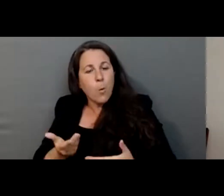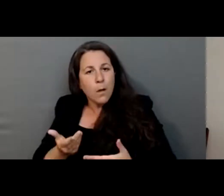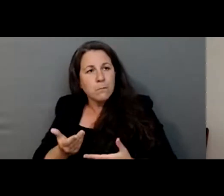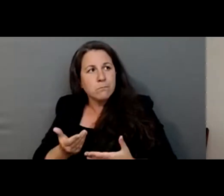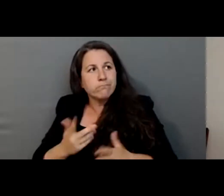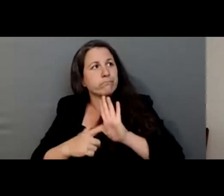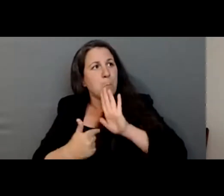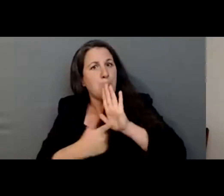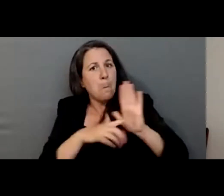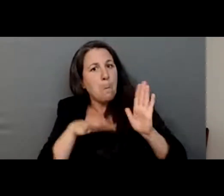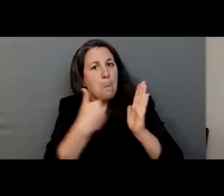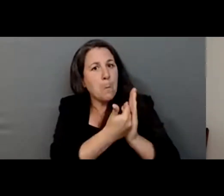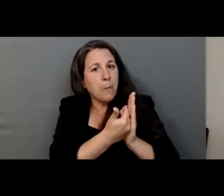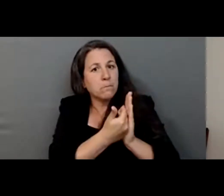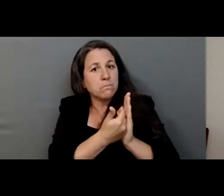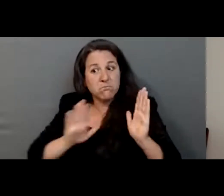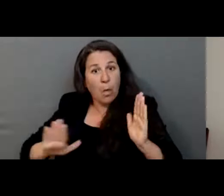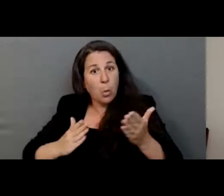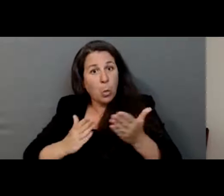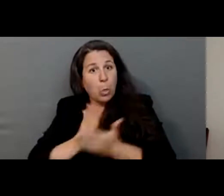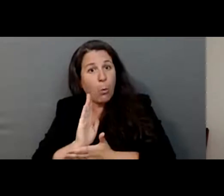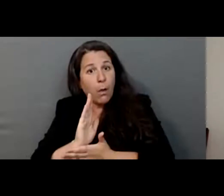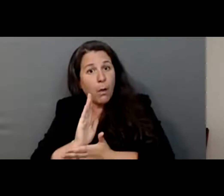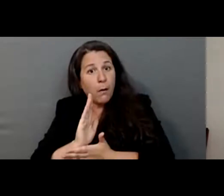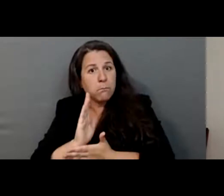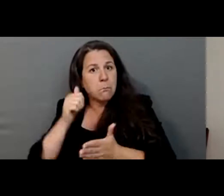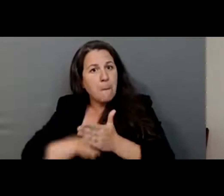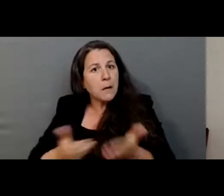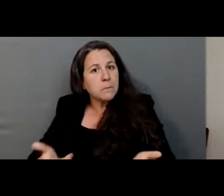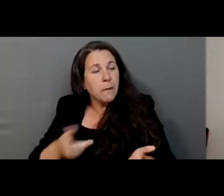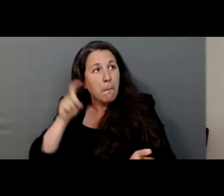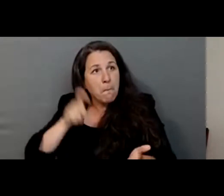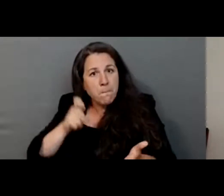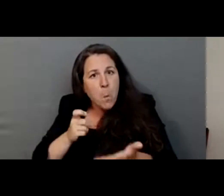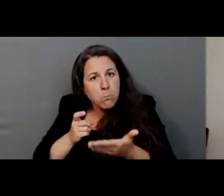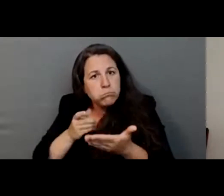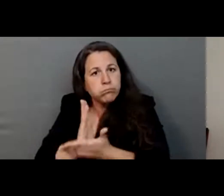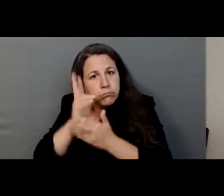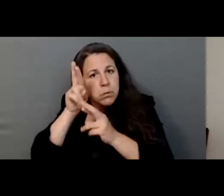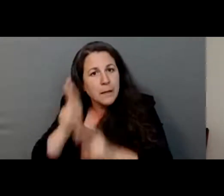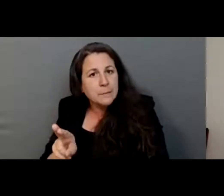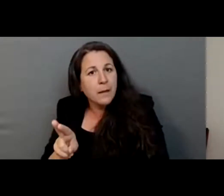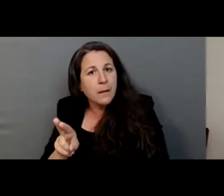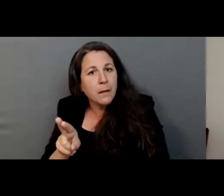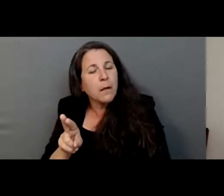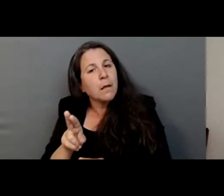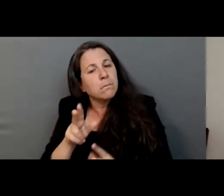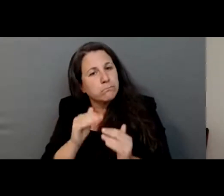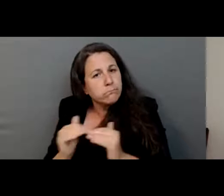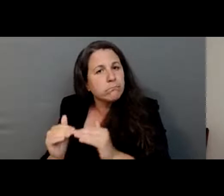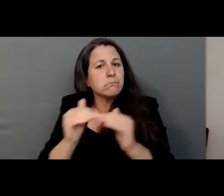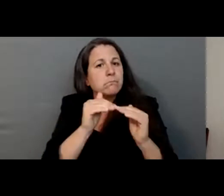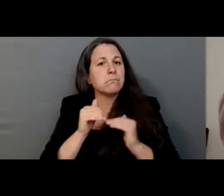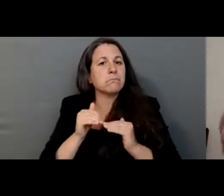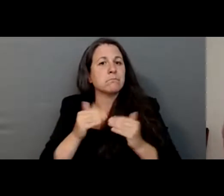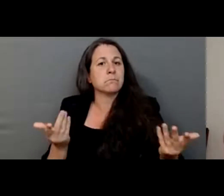en situation de handicap sont absolument nécessaires à respecter si vraiment nous voulons parler en